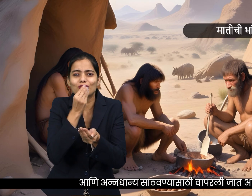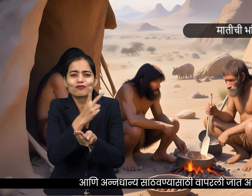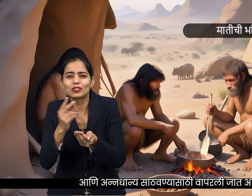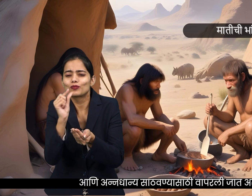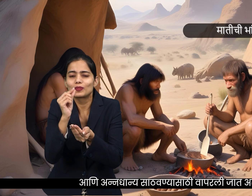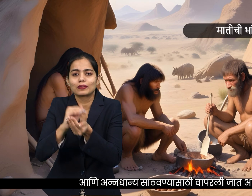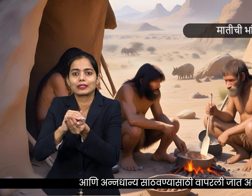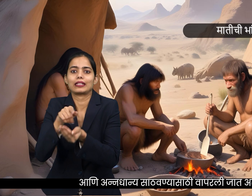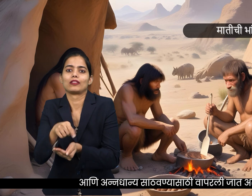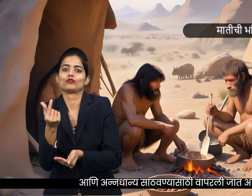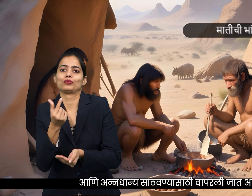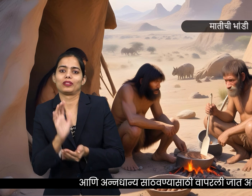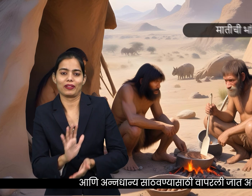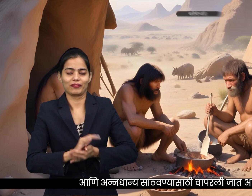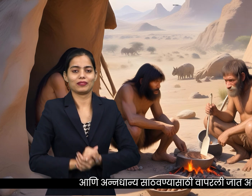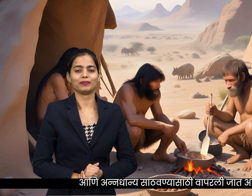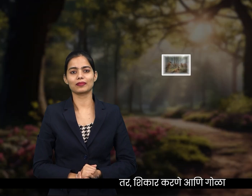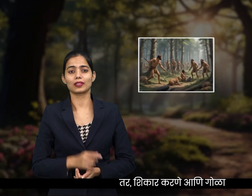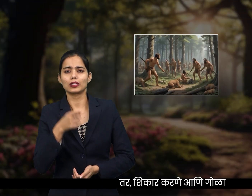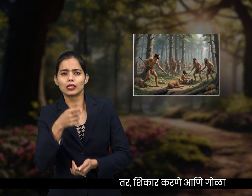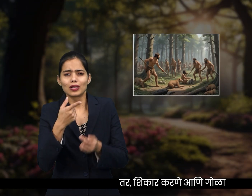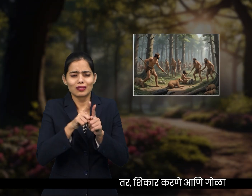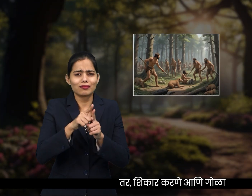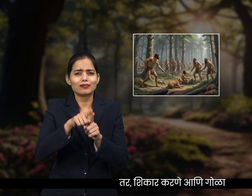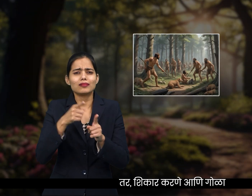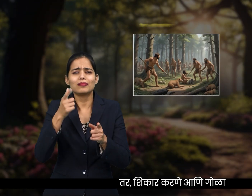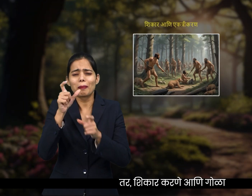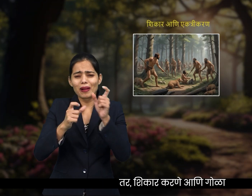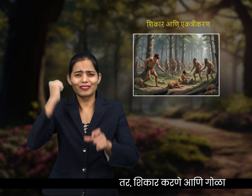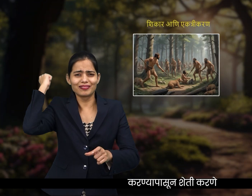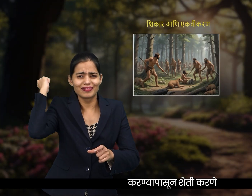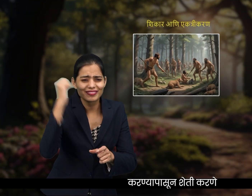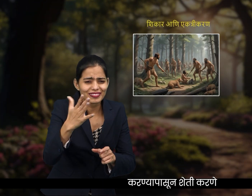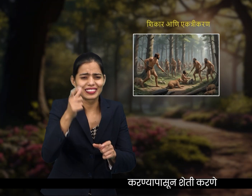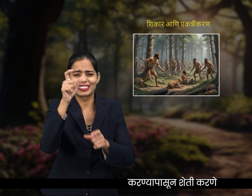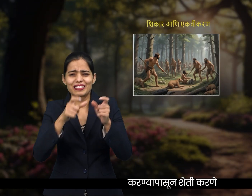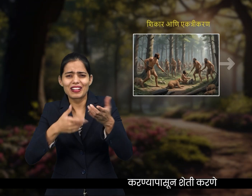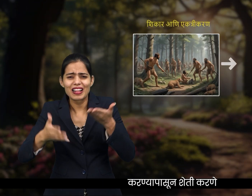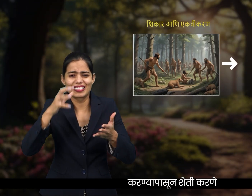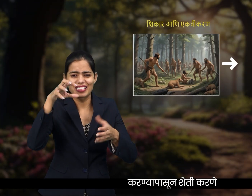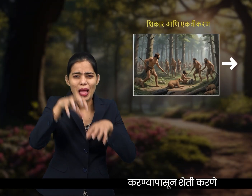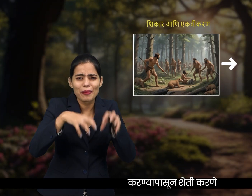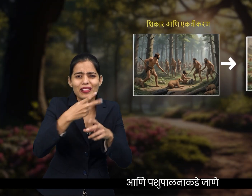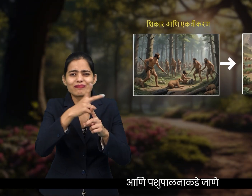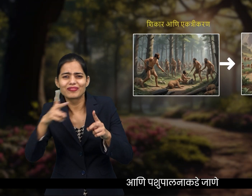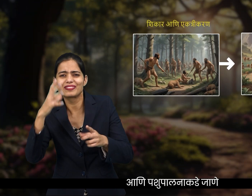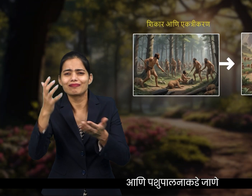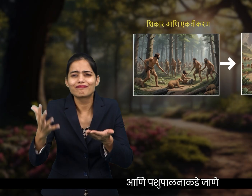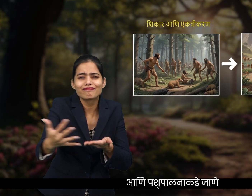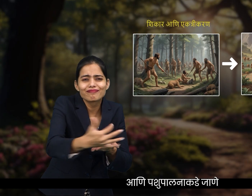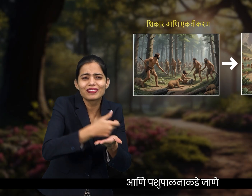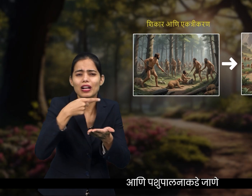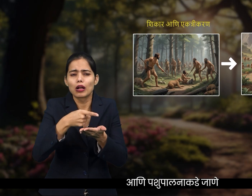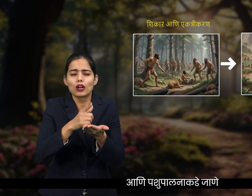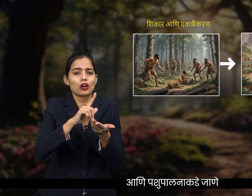आणि अन्नधान्य साठवण्यासाठी वापरली जात असत. तर शिकार करणे आणि अन्न गोळा करण्यापासून शेती करणे आणि